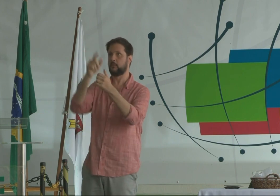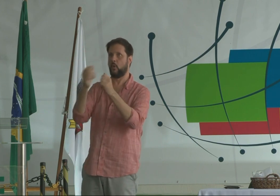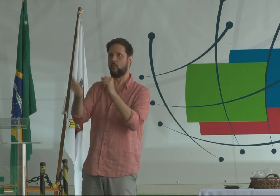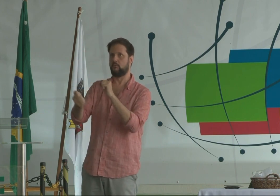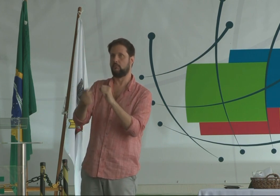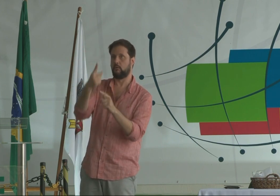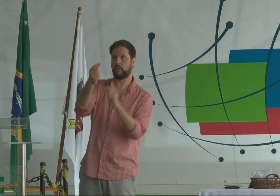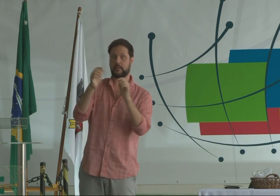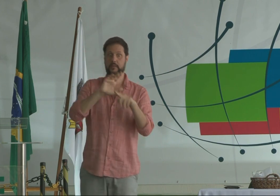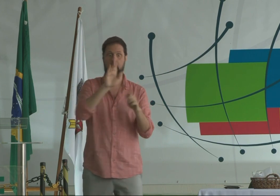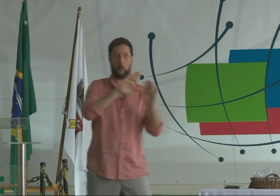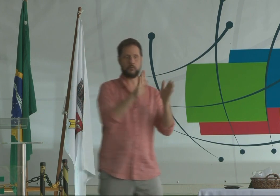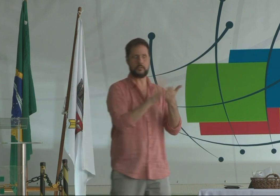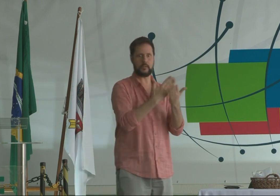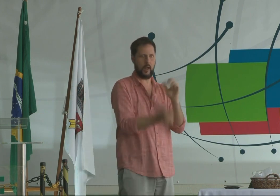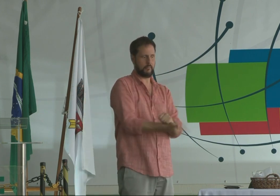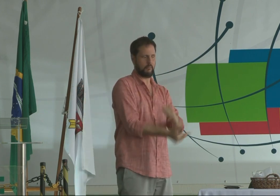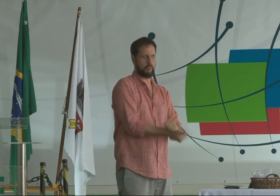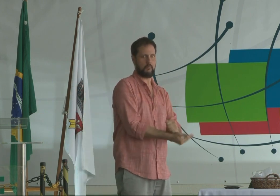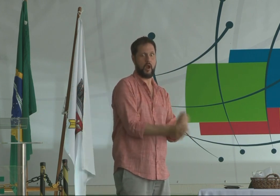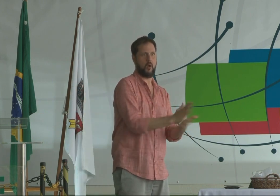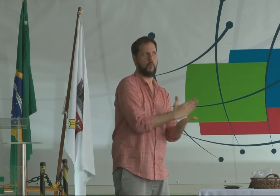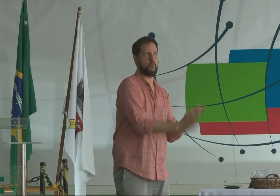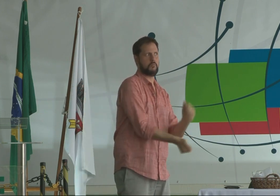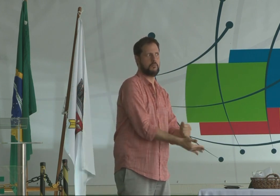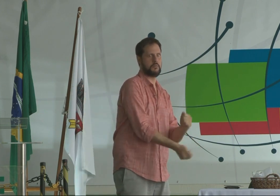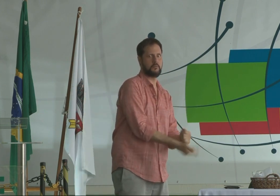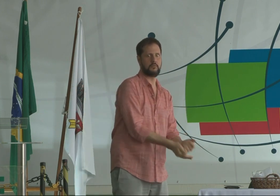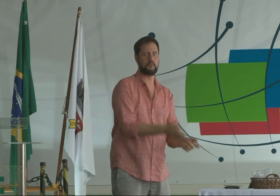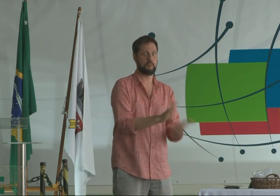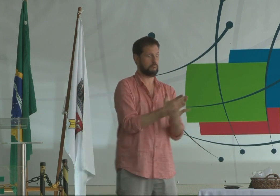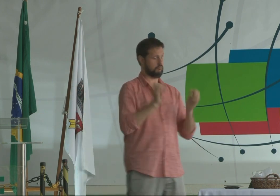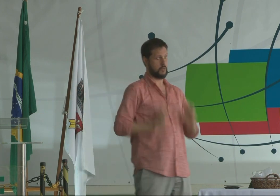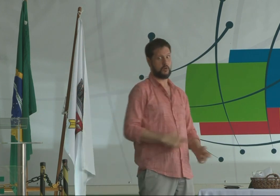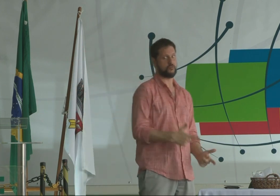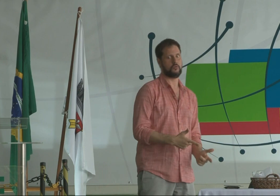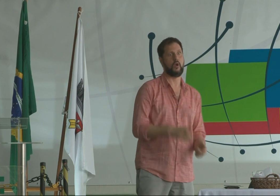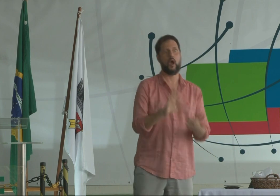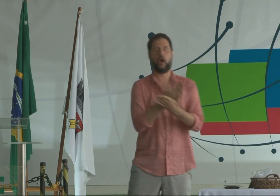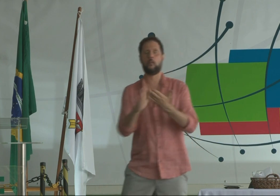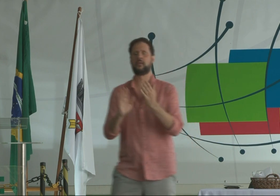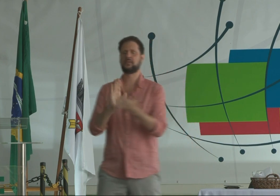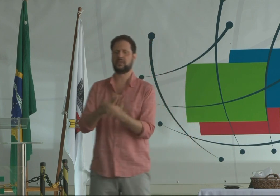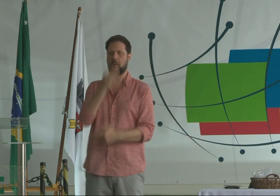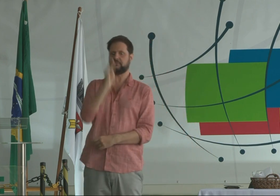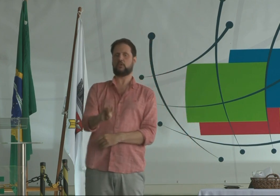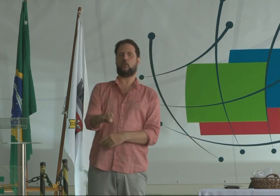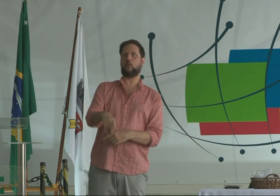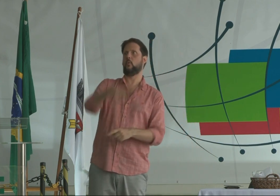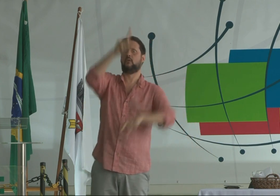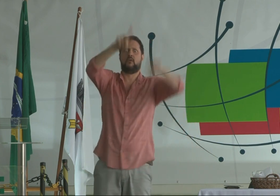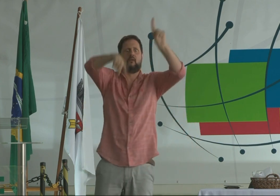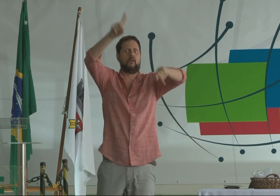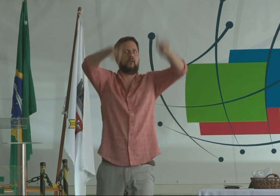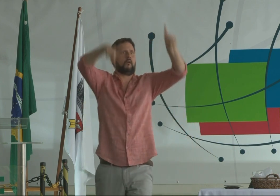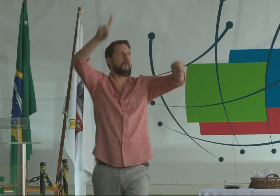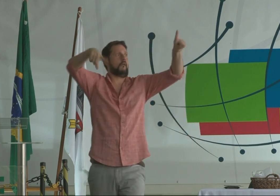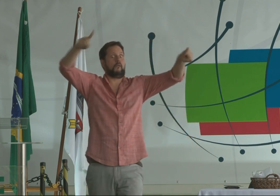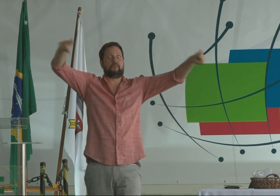competência técnica, tem testes que dão conta de fazer isso, tem testes que fingem que são intérpretes, tem a questão de falta de ética, que